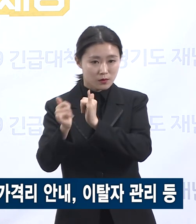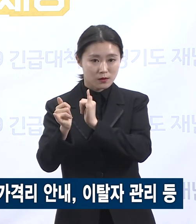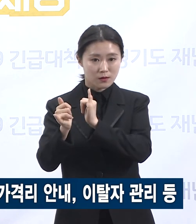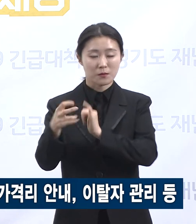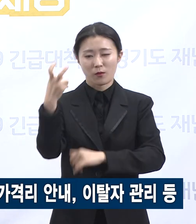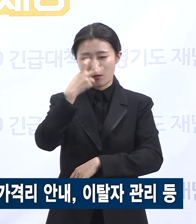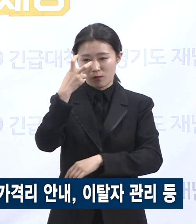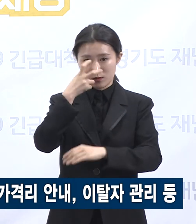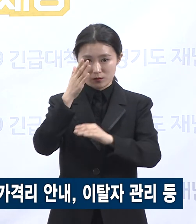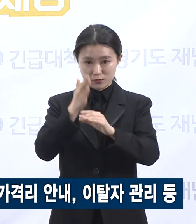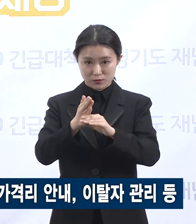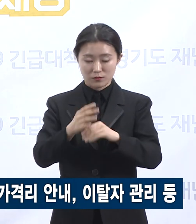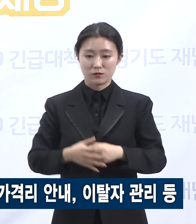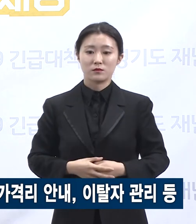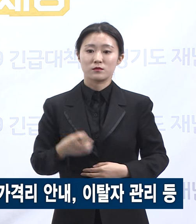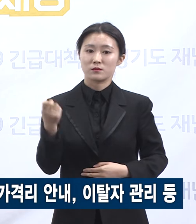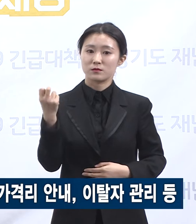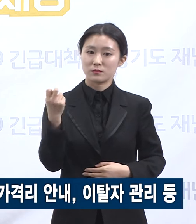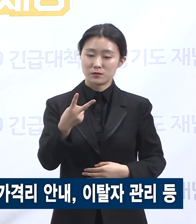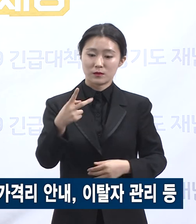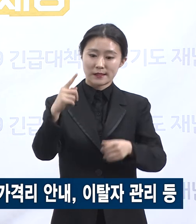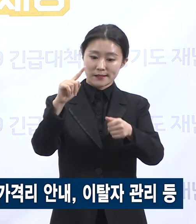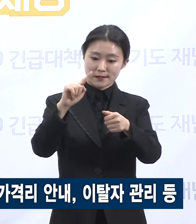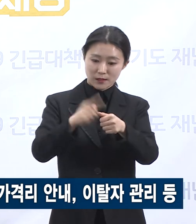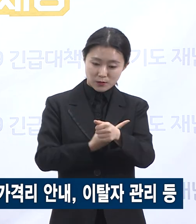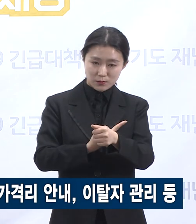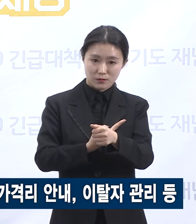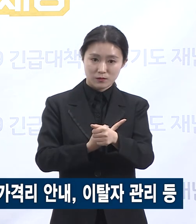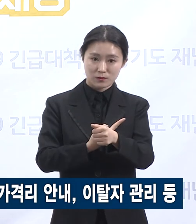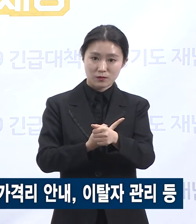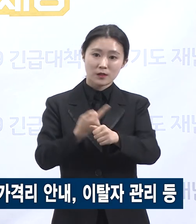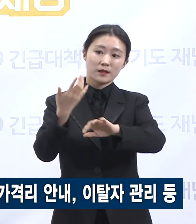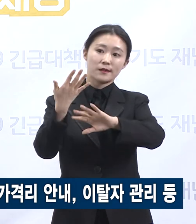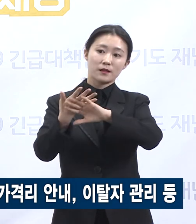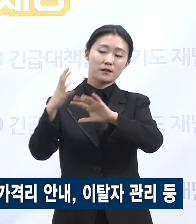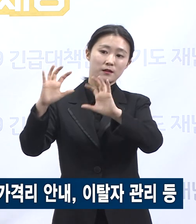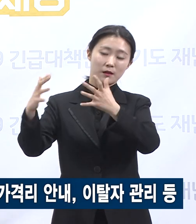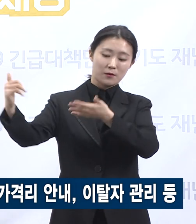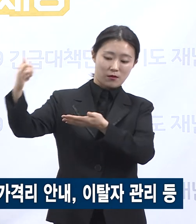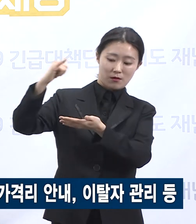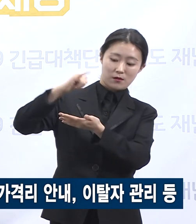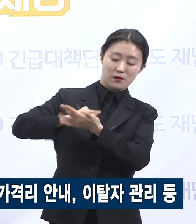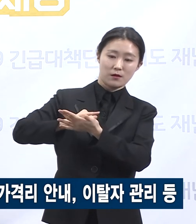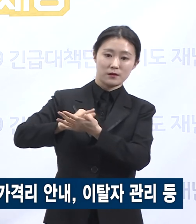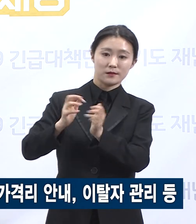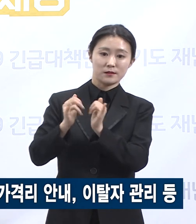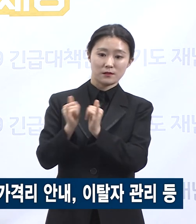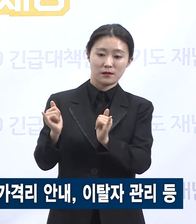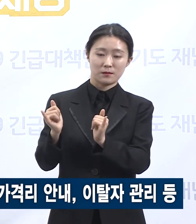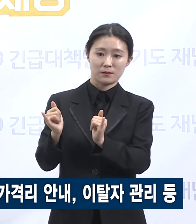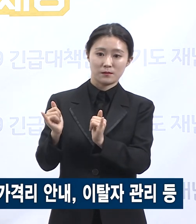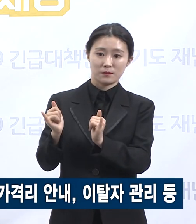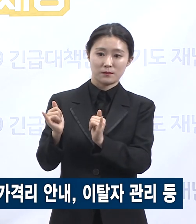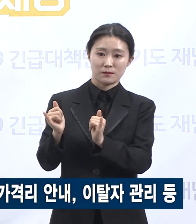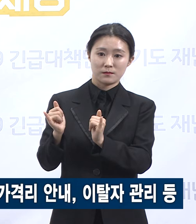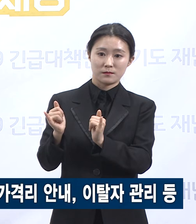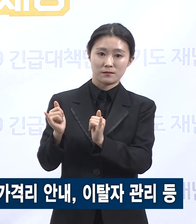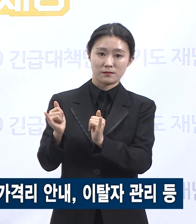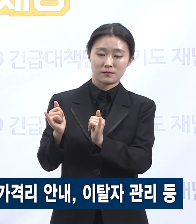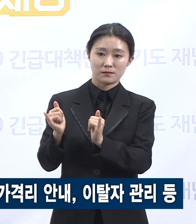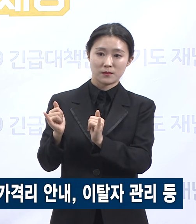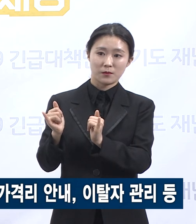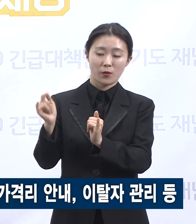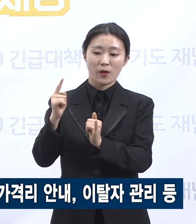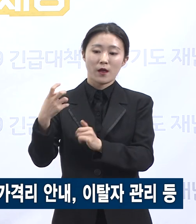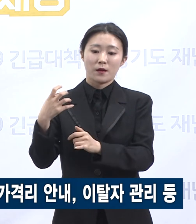콜센터 서비스를 통해 자동으로 관리 대상 해외 입국자에게 3일 이내 검진을 독려하고 자가격리자 앱 설치 및 관할 보건소를